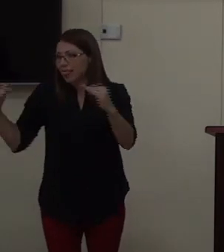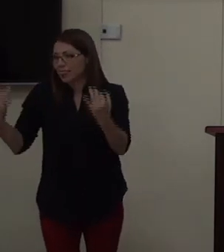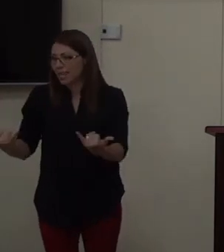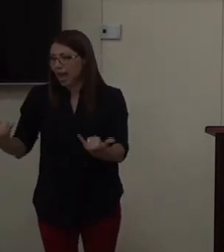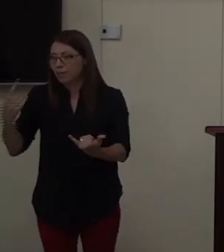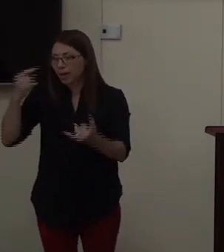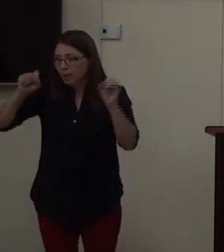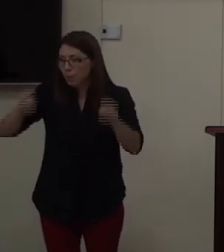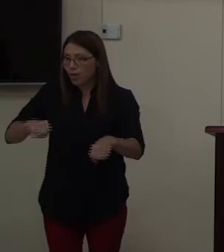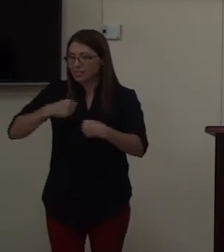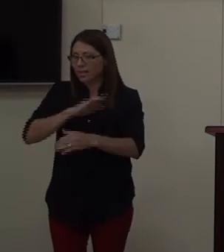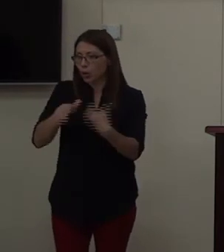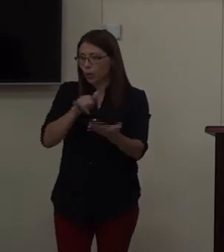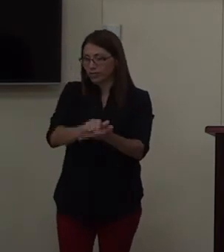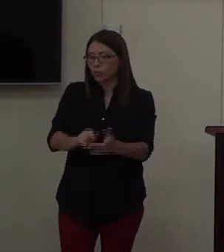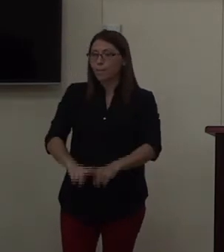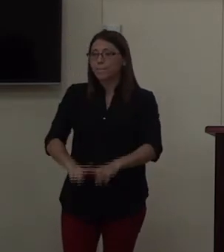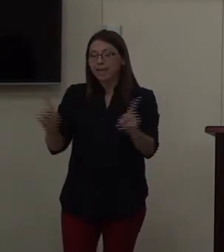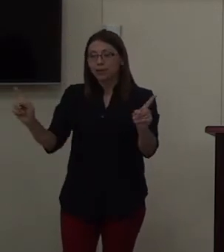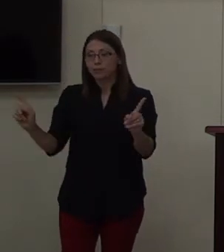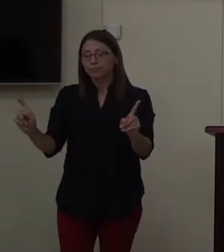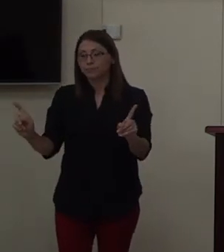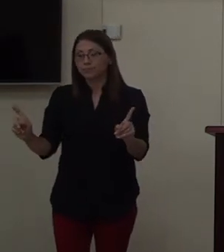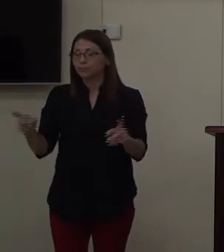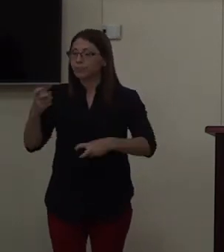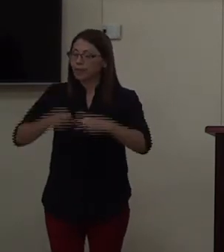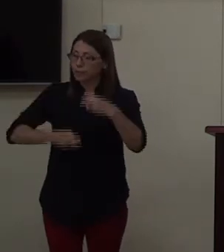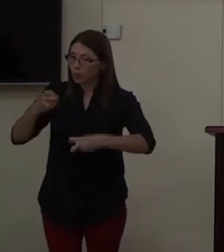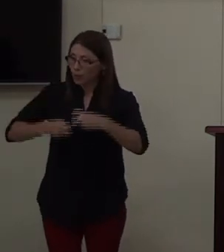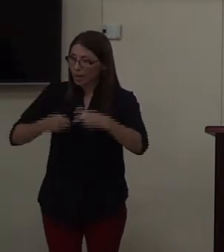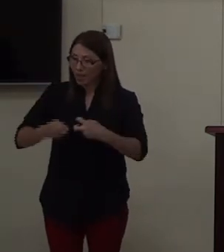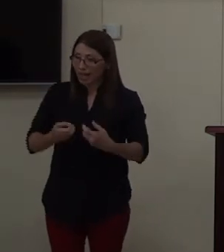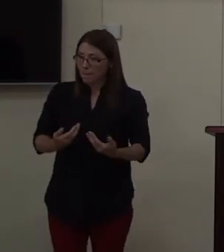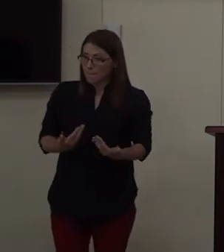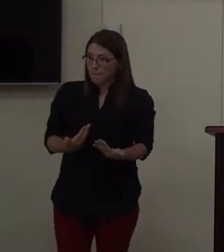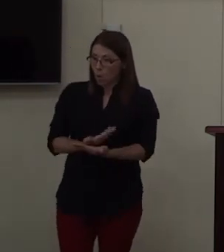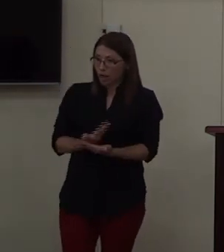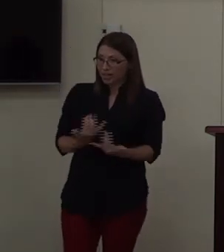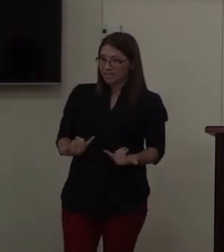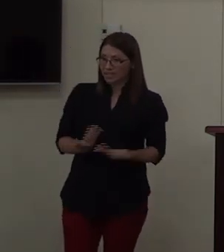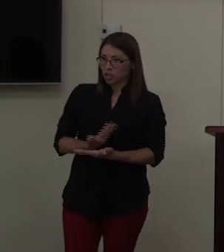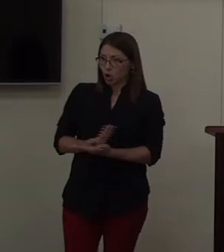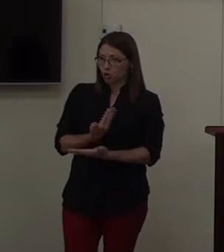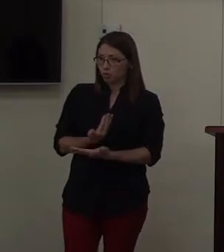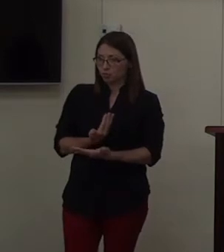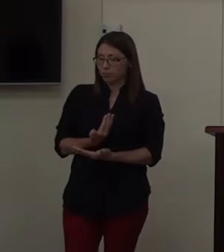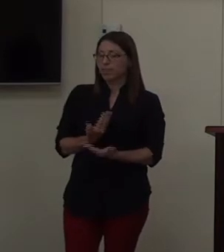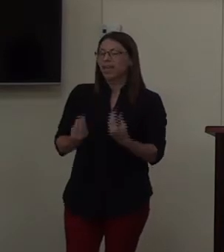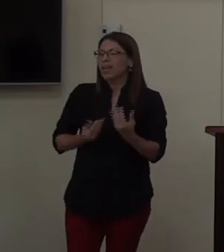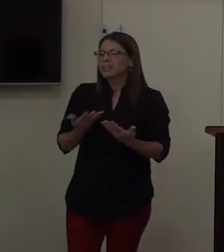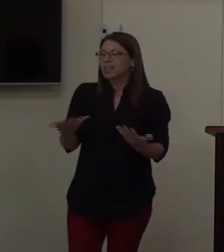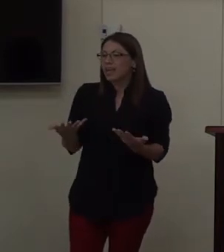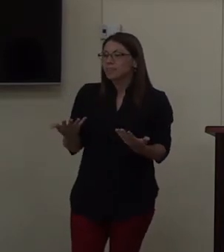hacer todo esto. Pero el problema de la modernización, en vista de estos términos, es